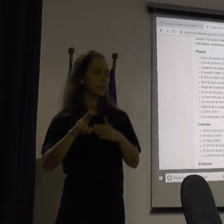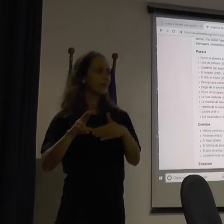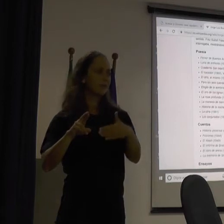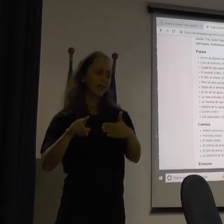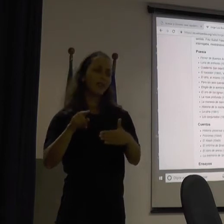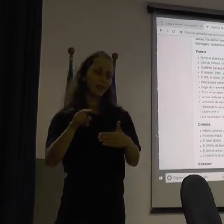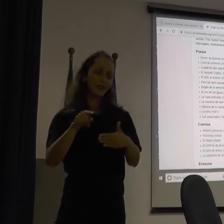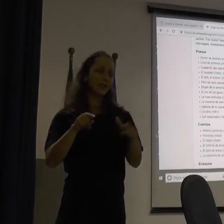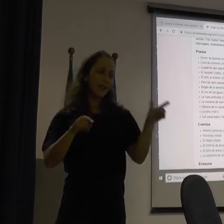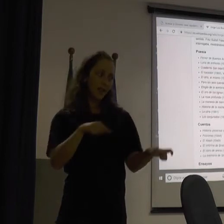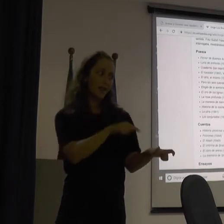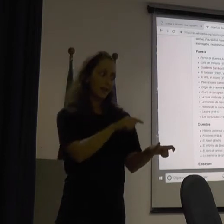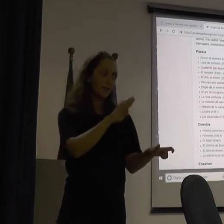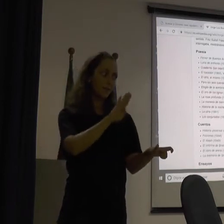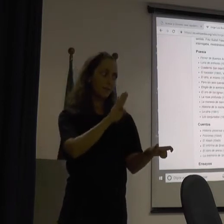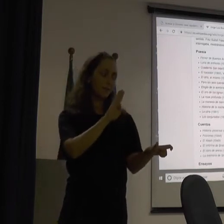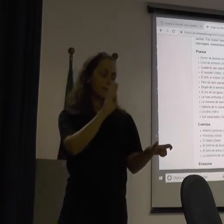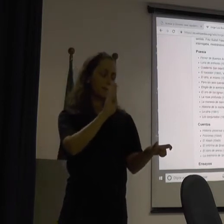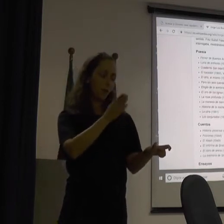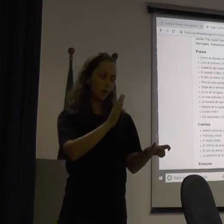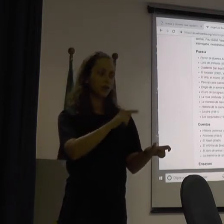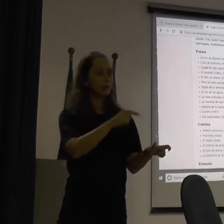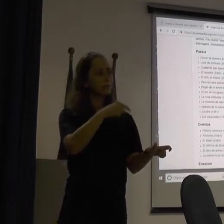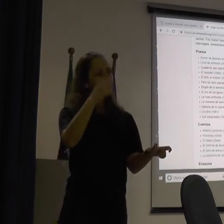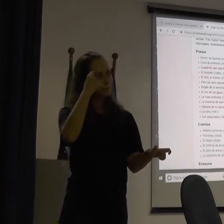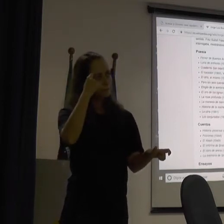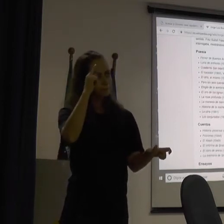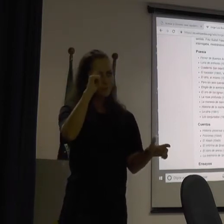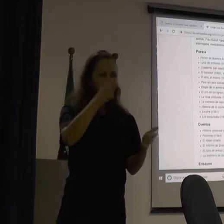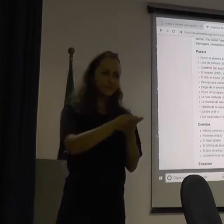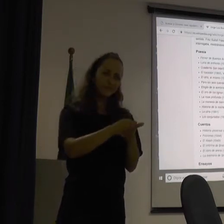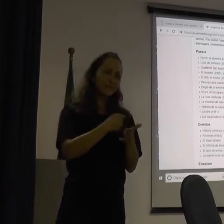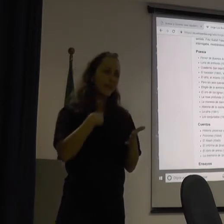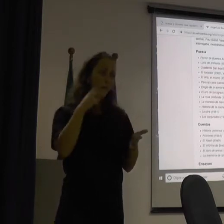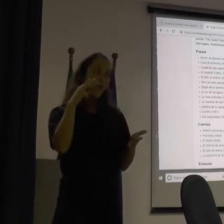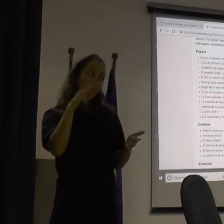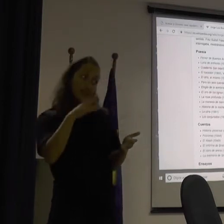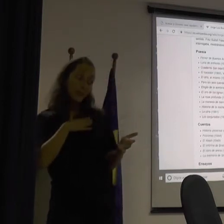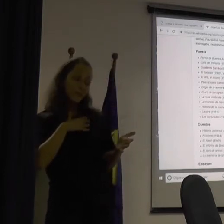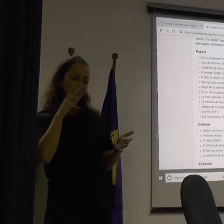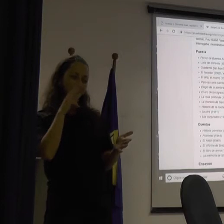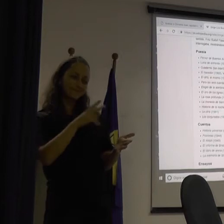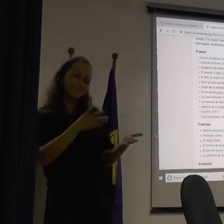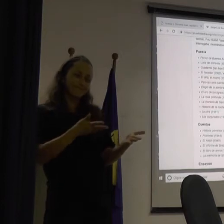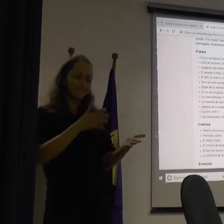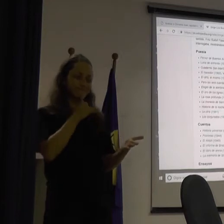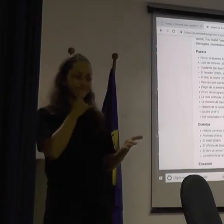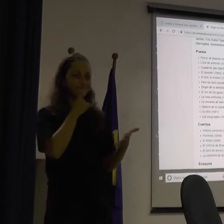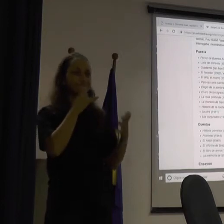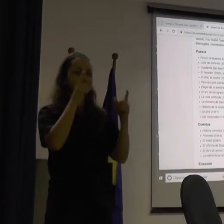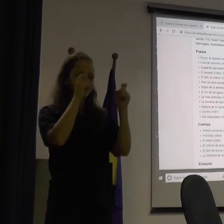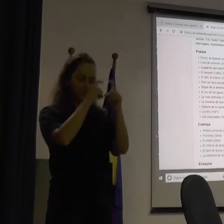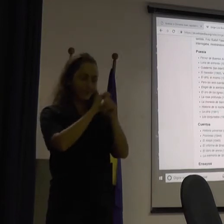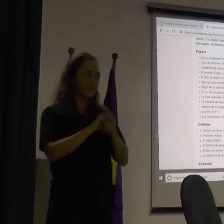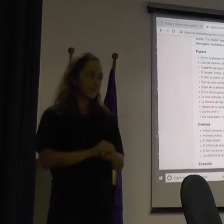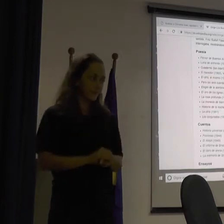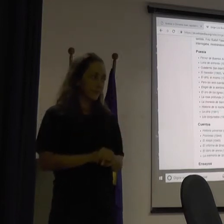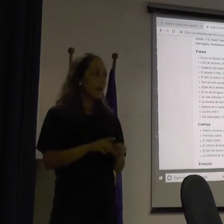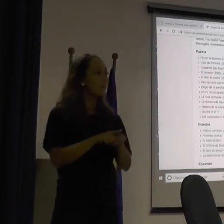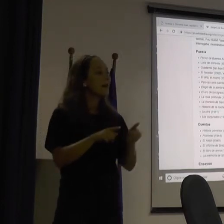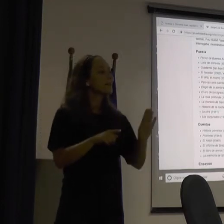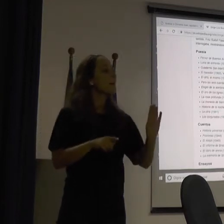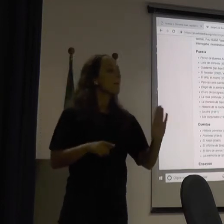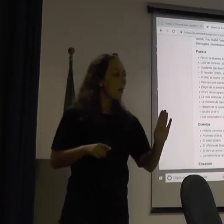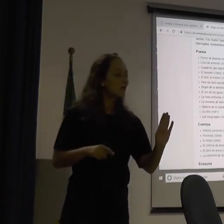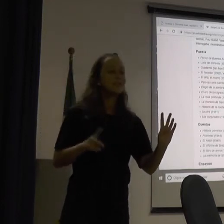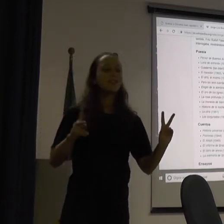né, ele lamentou, fez autocrítica e outras não, né? Então o meu primeiro contato com o Borges, como com a informática, não foi muito positivo,